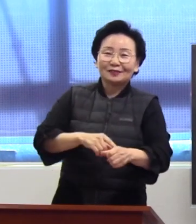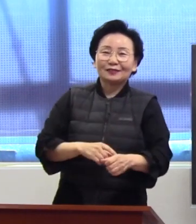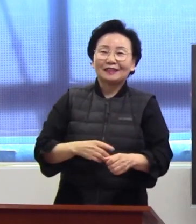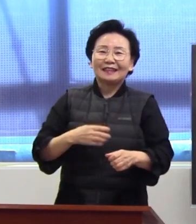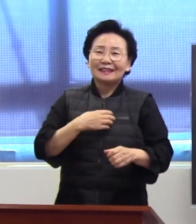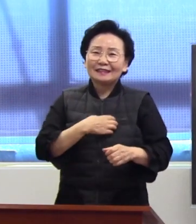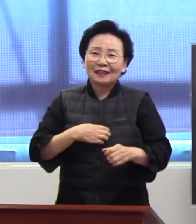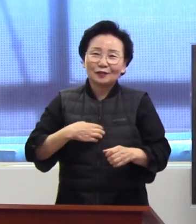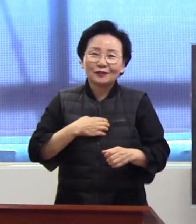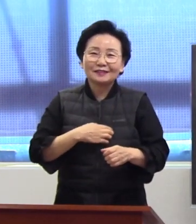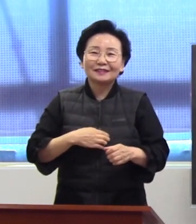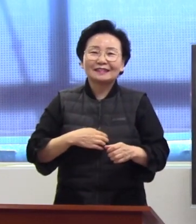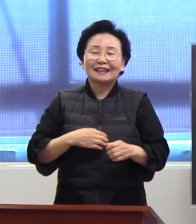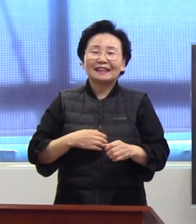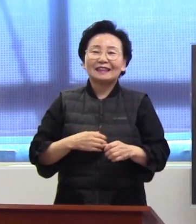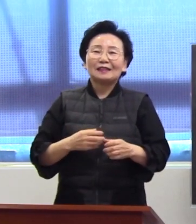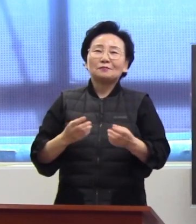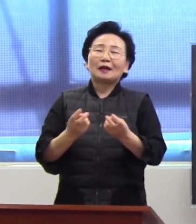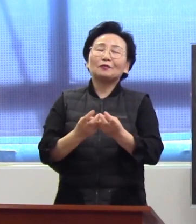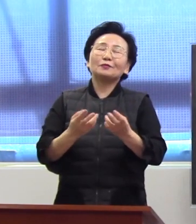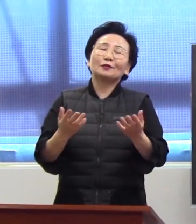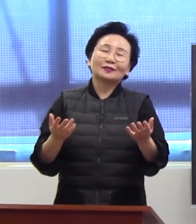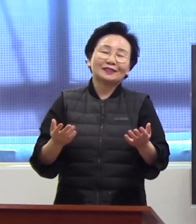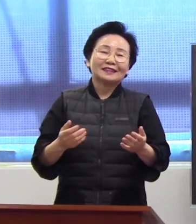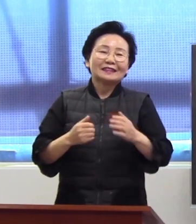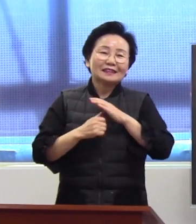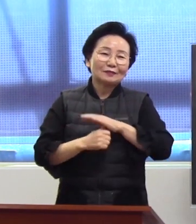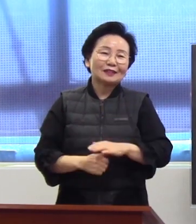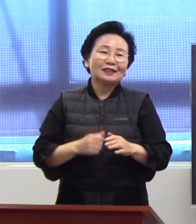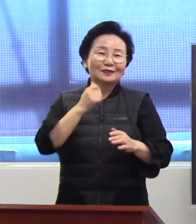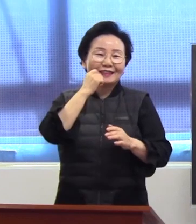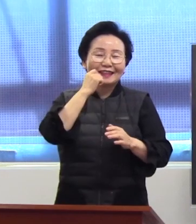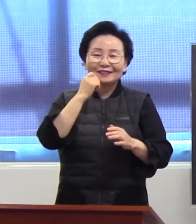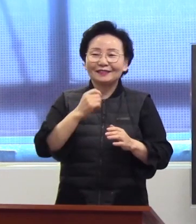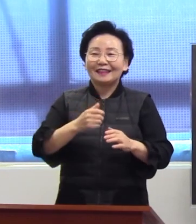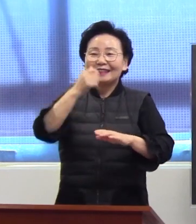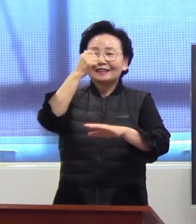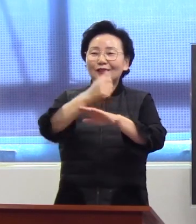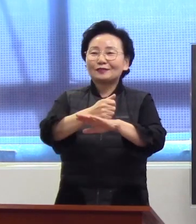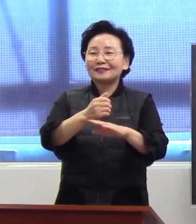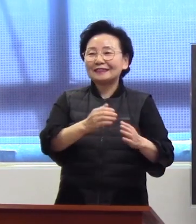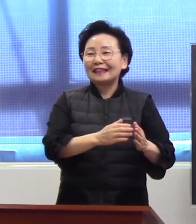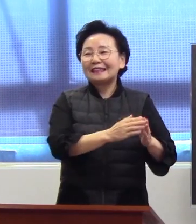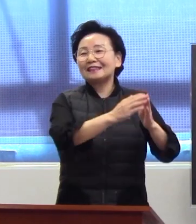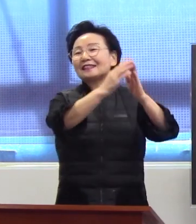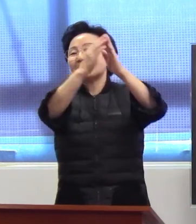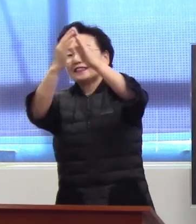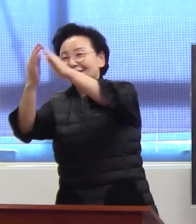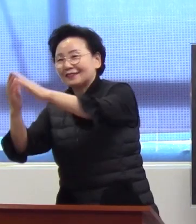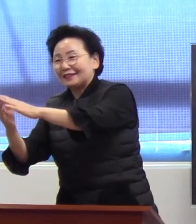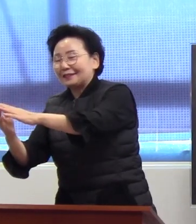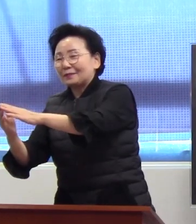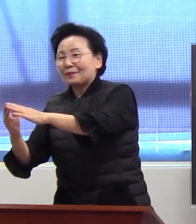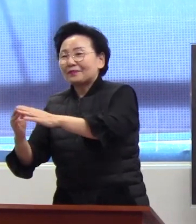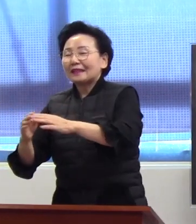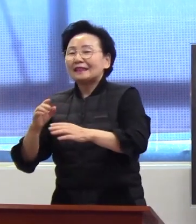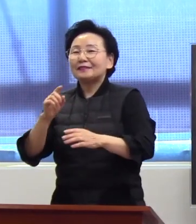해가지고 괴로워서 그냥 방법이 없어. 참지를 못해가지고 결국은 이사를 갔어요. 이와